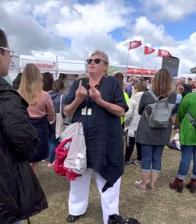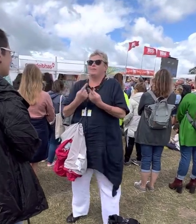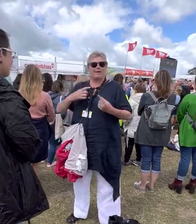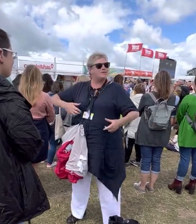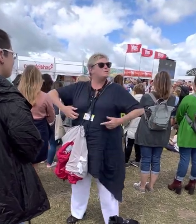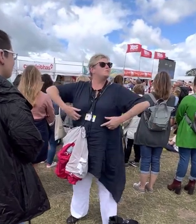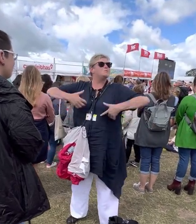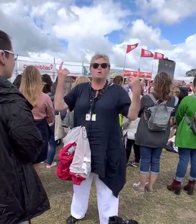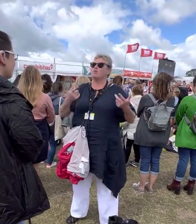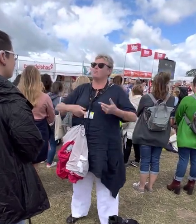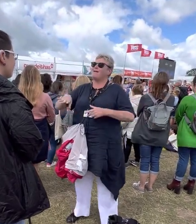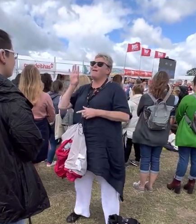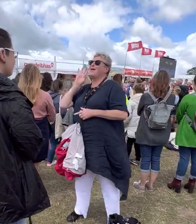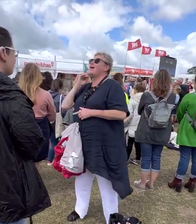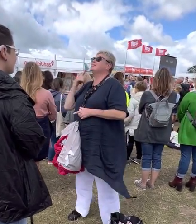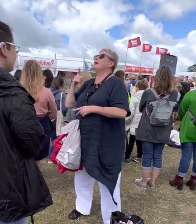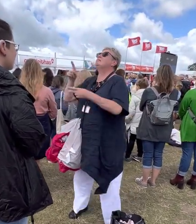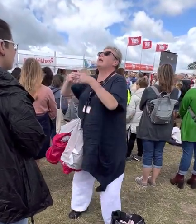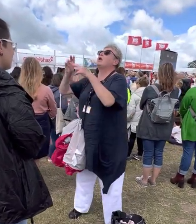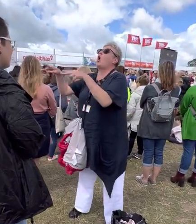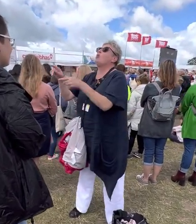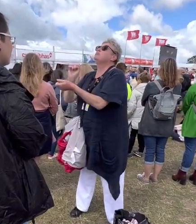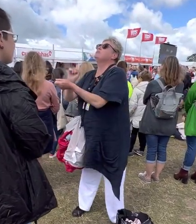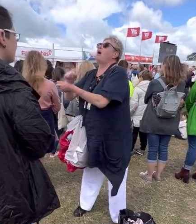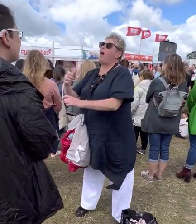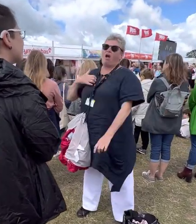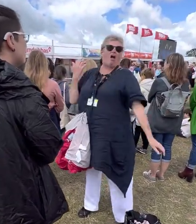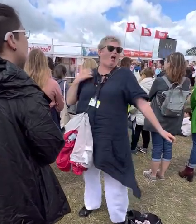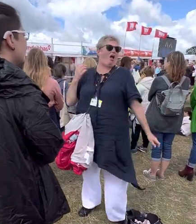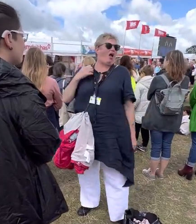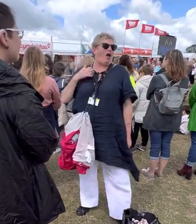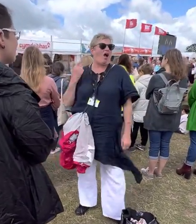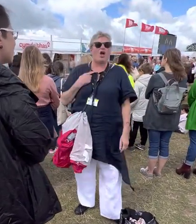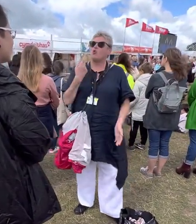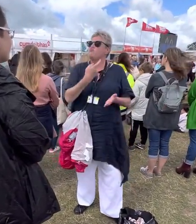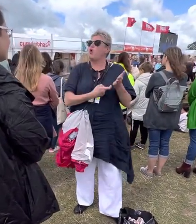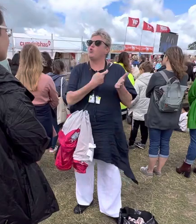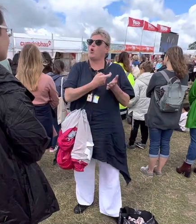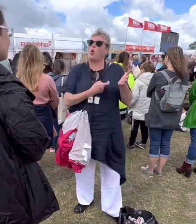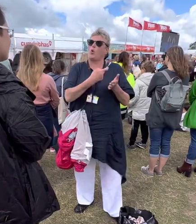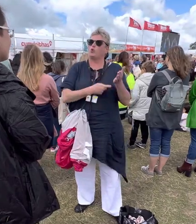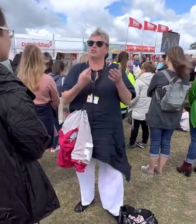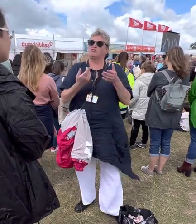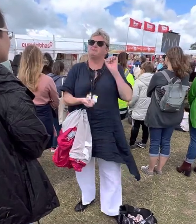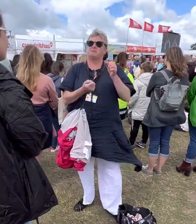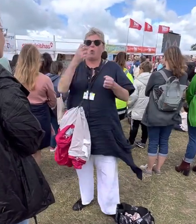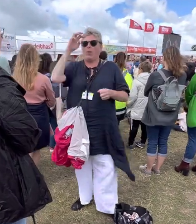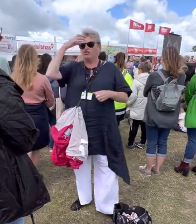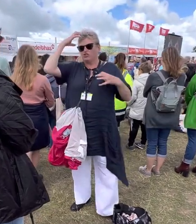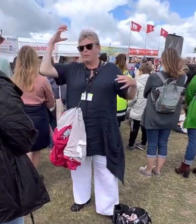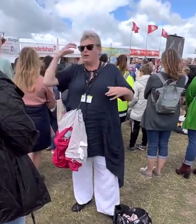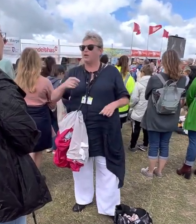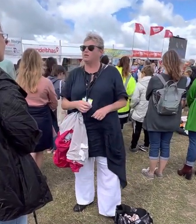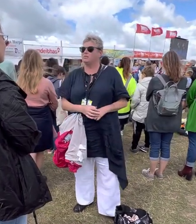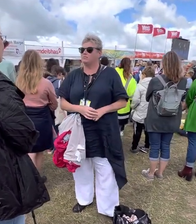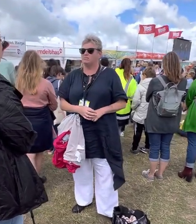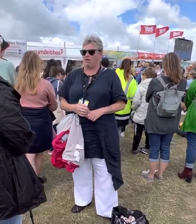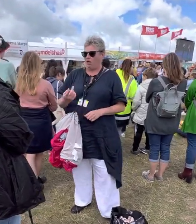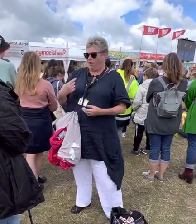yw clywed perchnogion ail dai yn Conan am rheoliadau newydd Llywodraeth Cymru. Os mae perchnogion